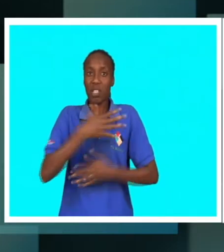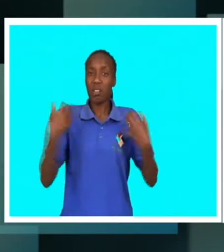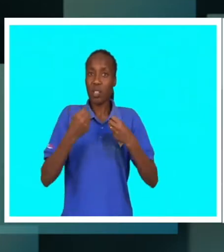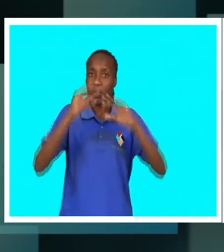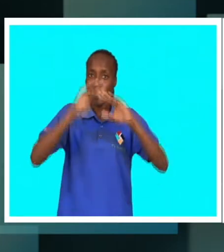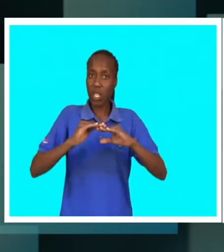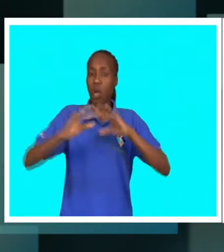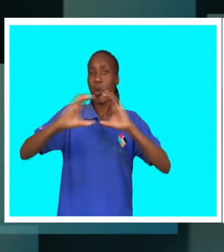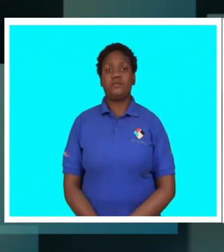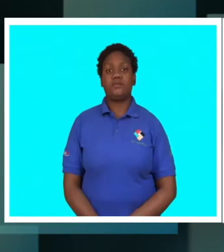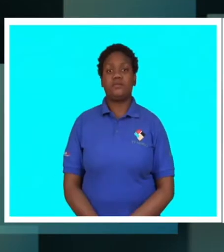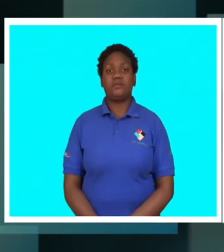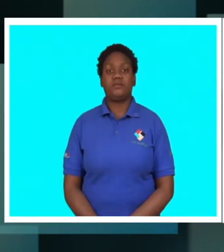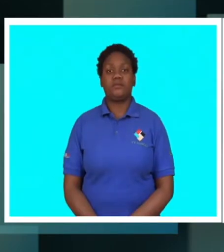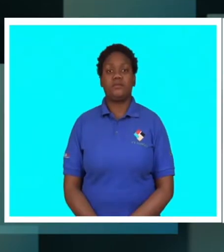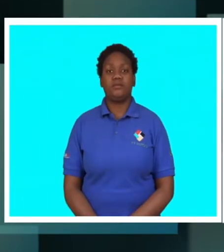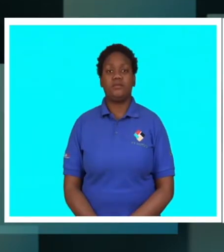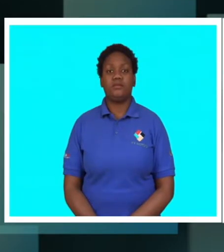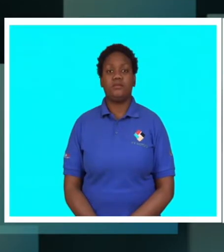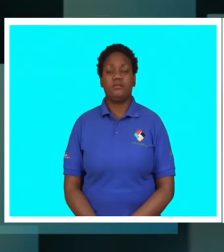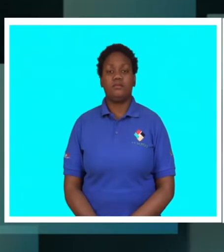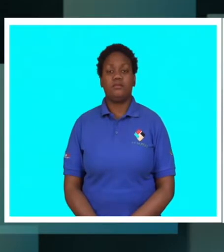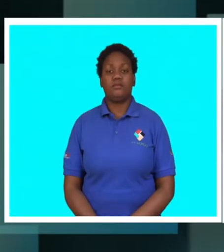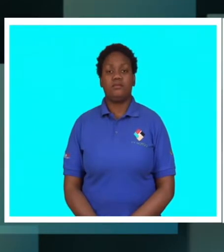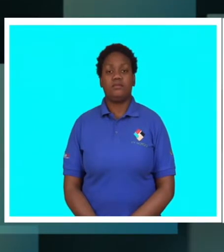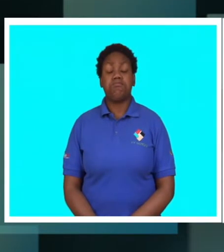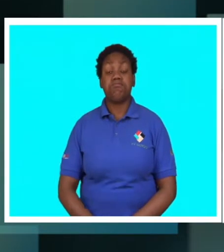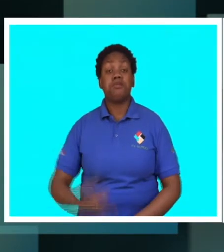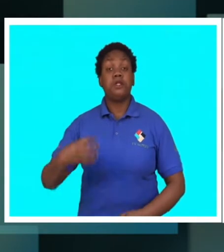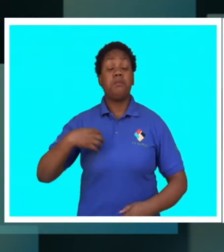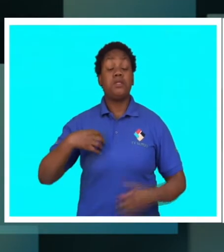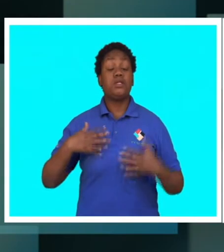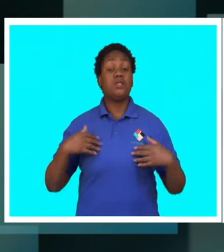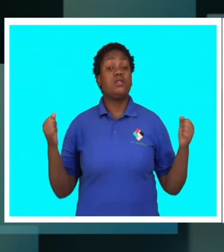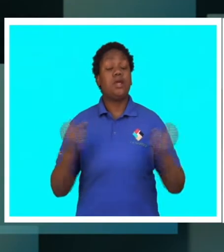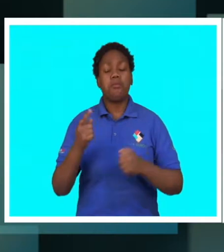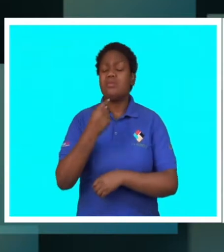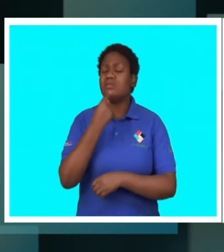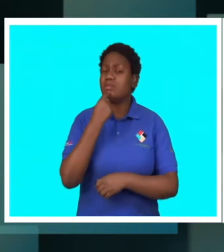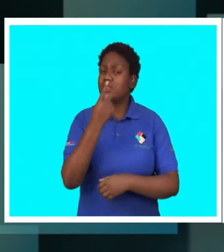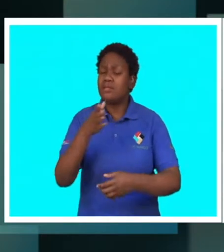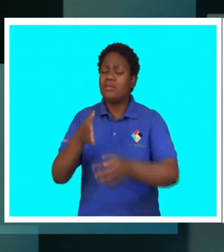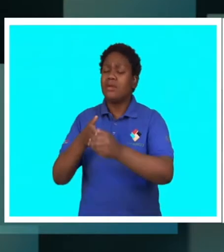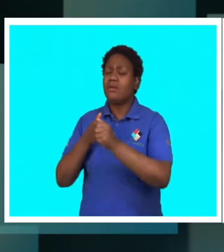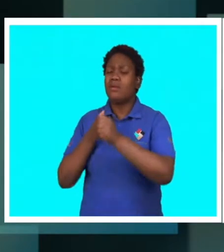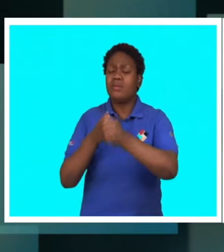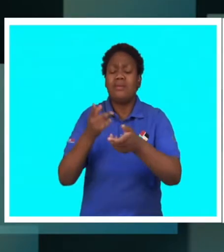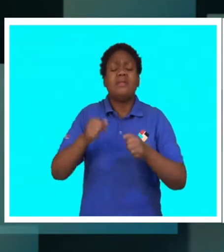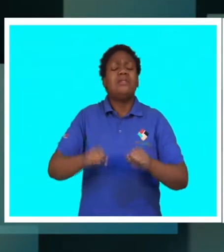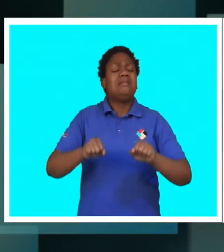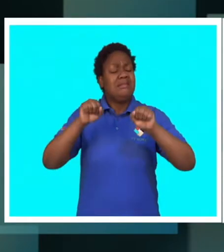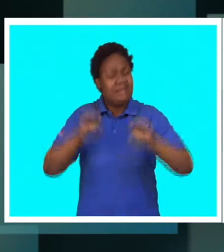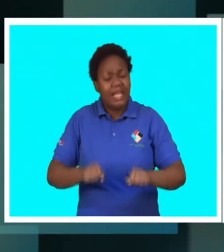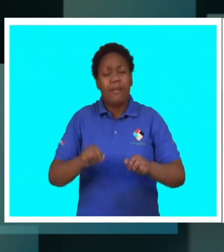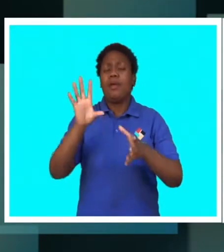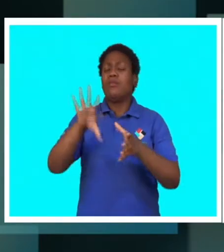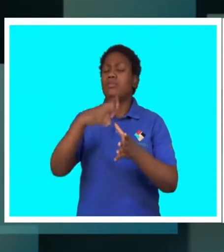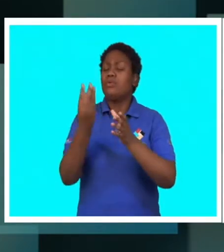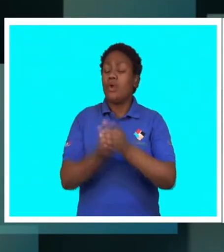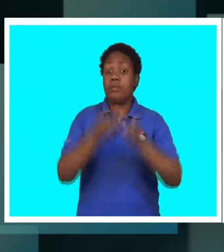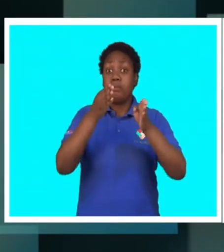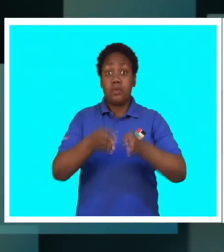estiver a comunicar. Na ocasião, o Ministério da Saúde comprometeu-se a garantir acesso